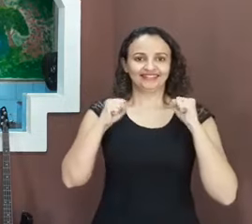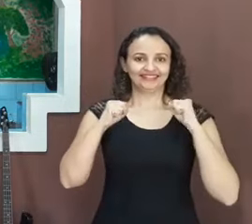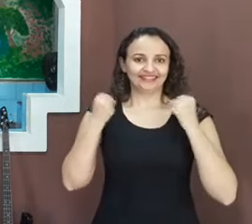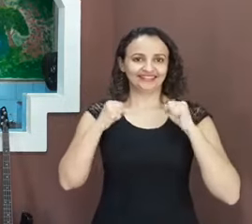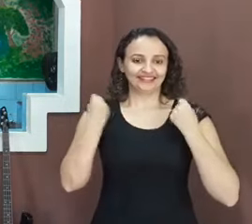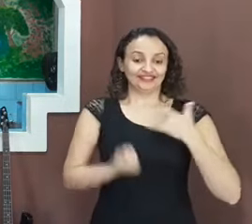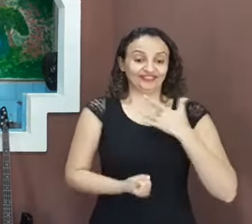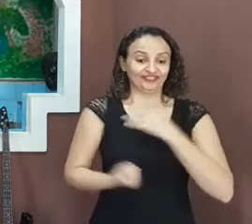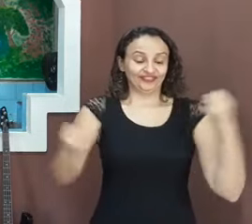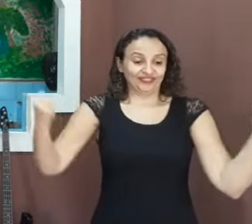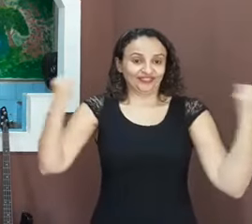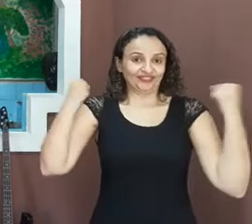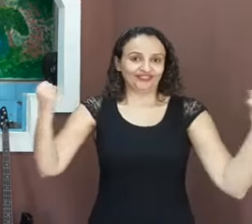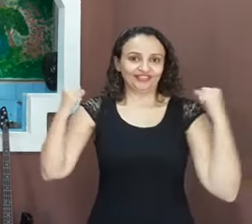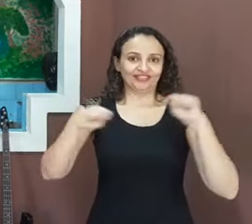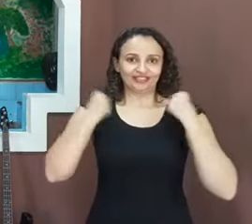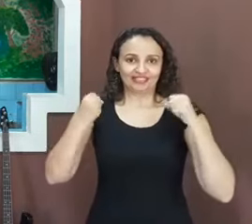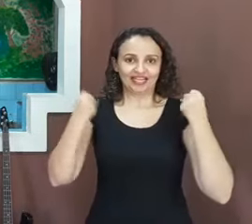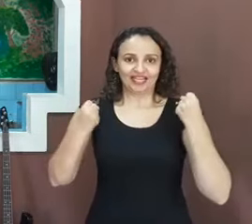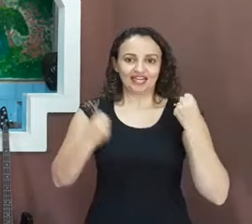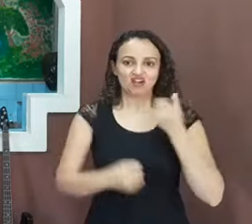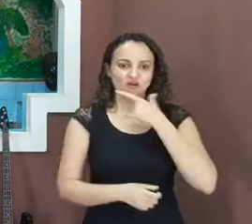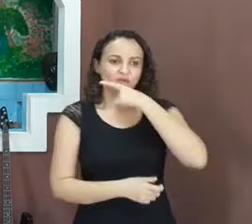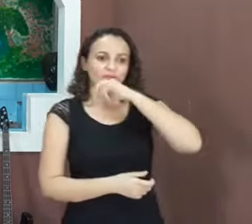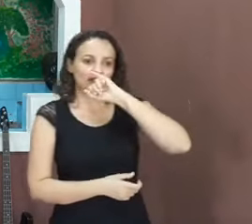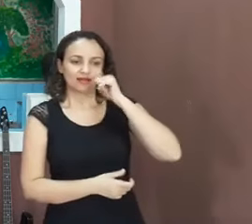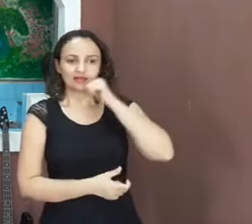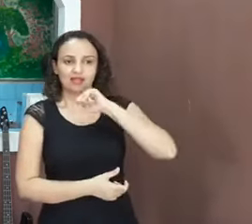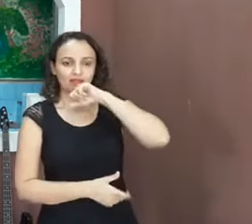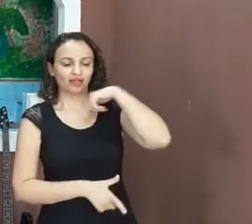E o pai e a mãe trabalhando feito um cavalo.